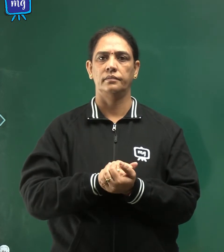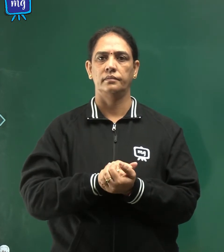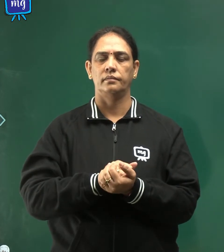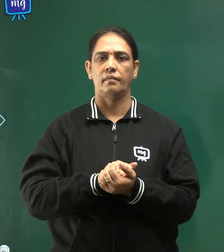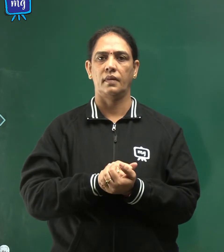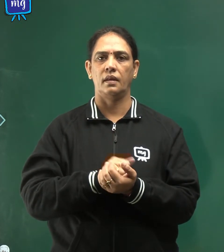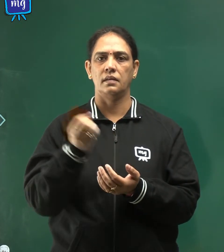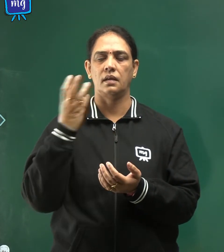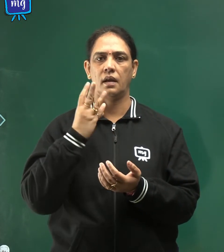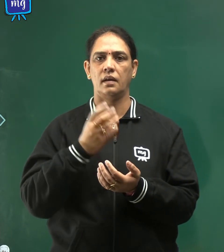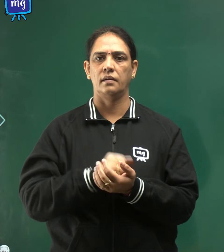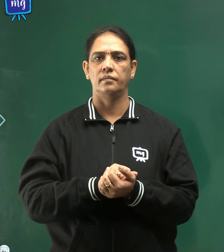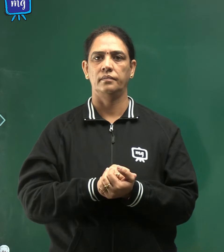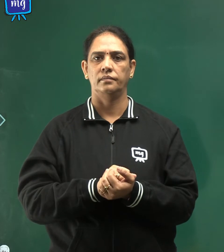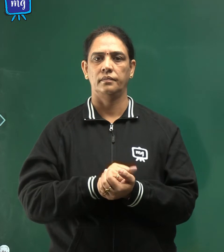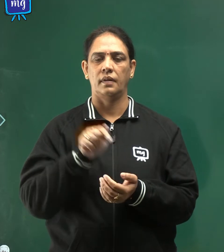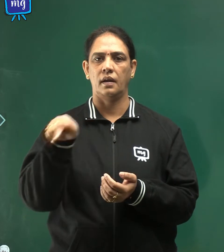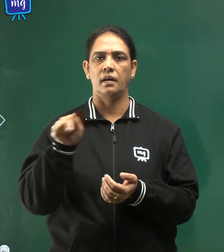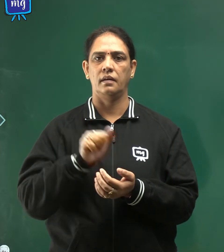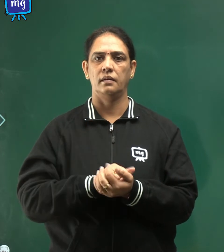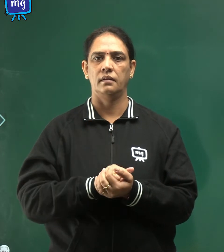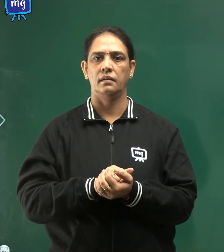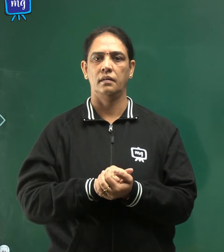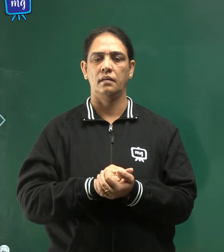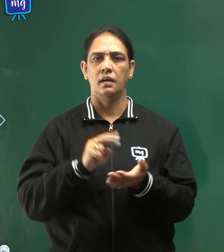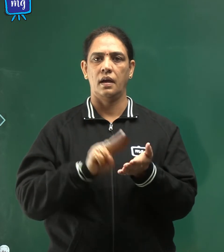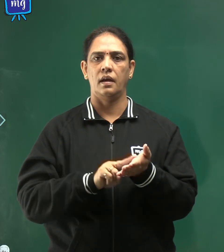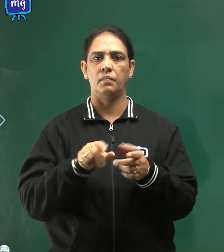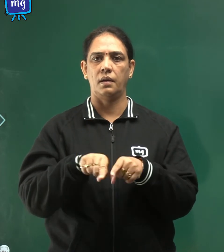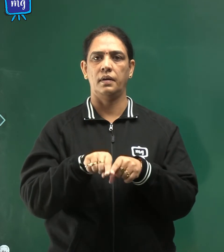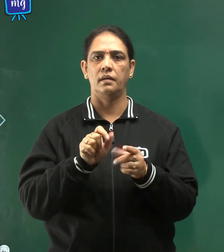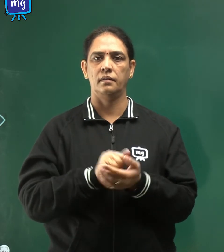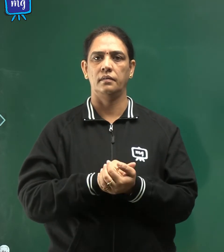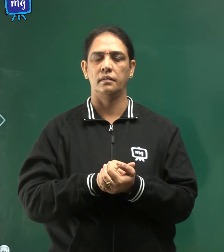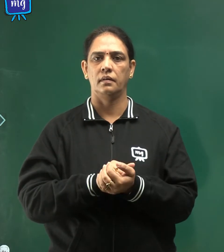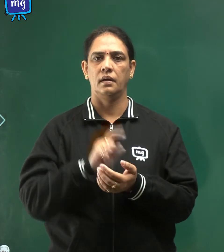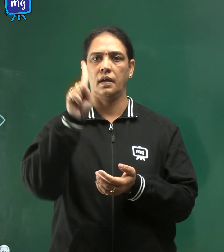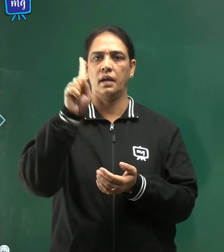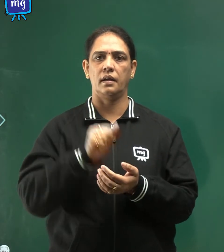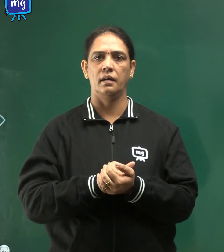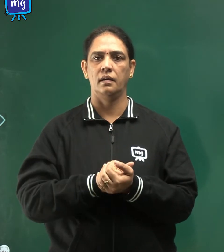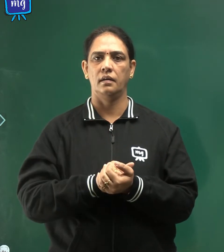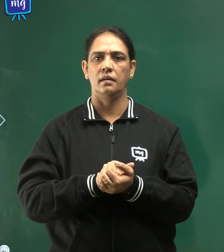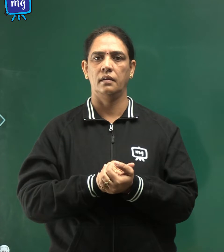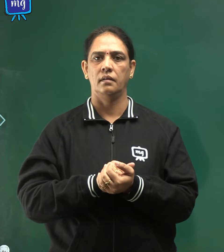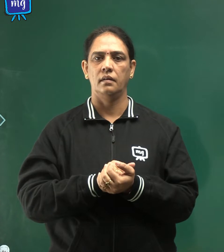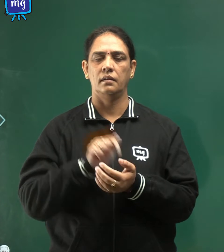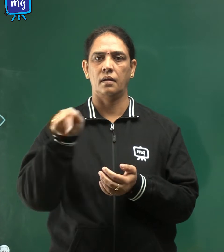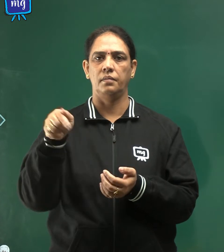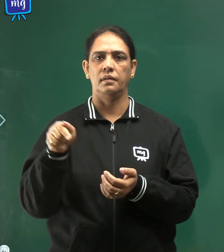की संख्याएं यहाँ n बराबर 1